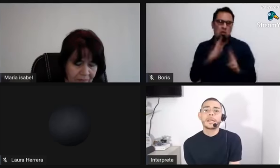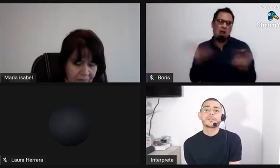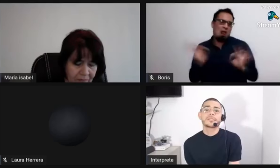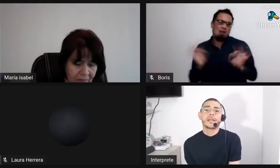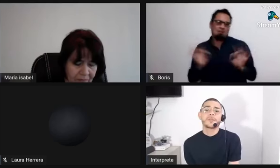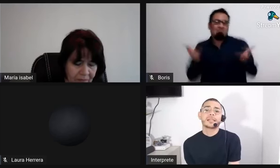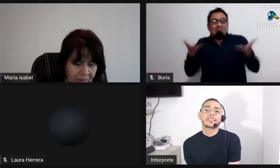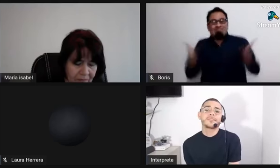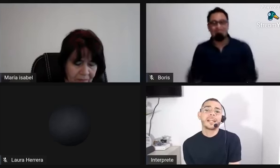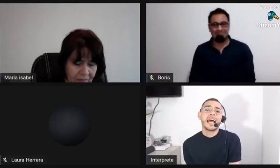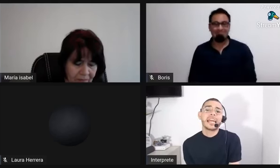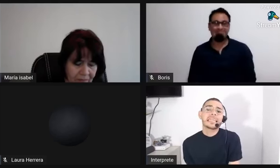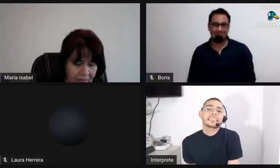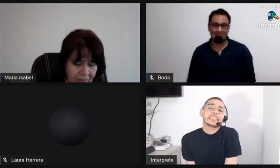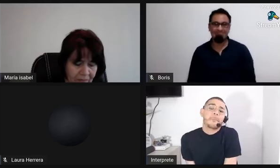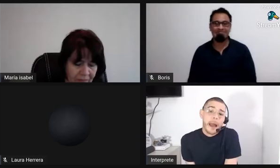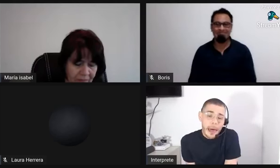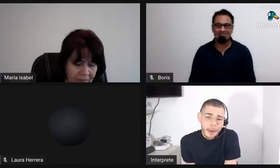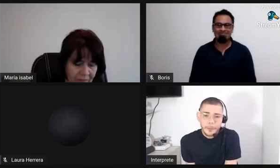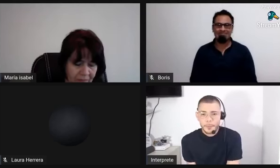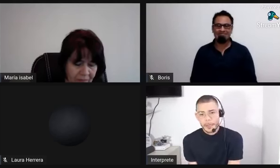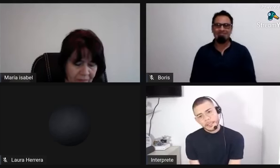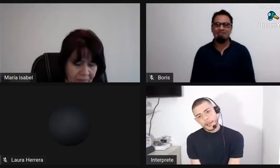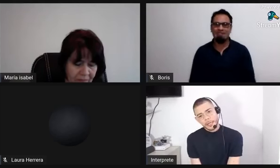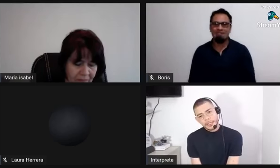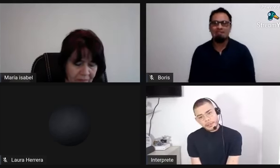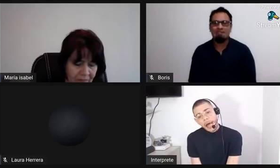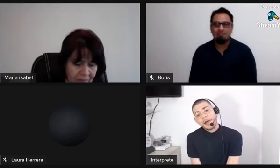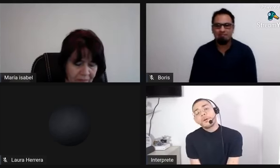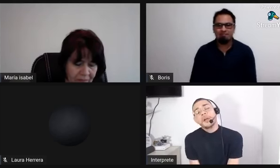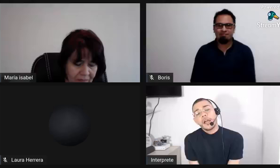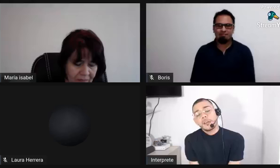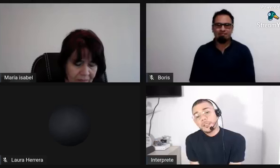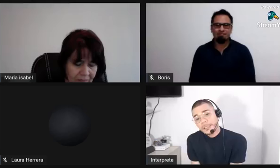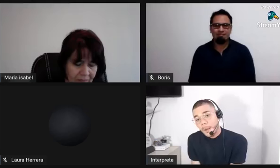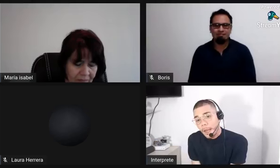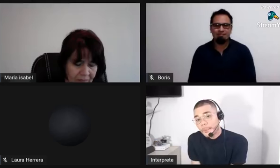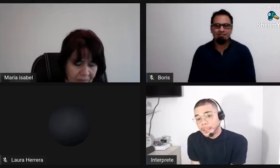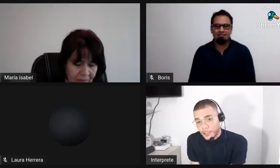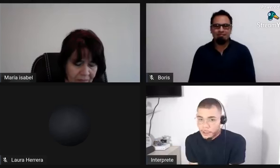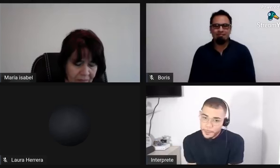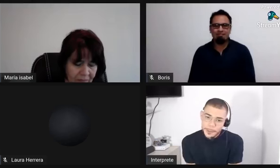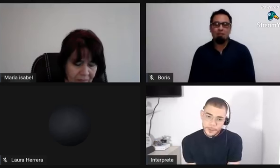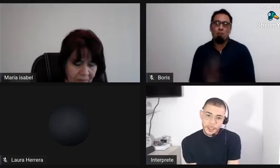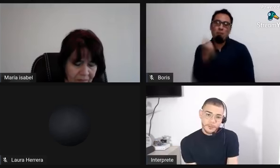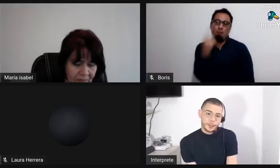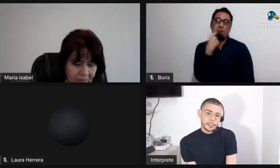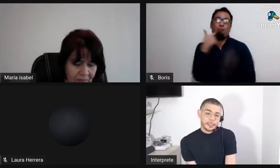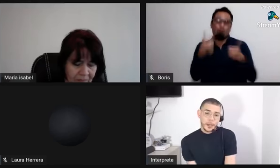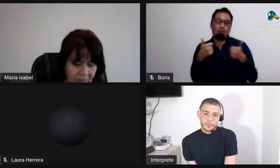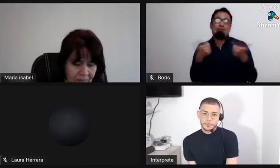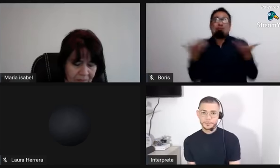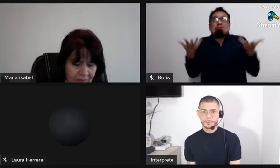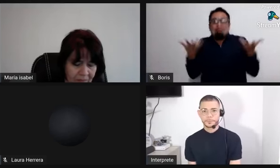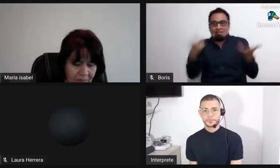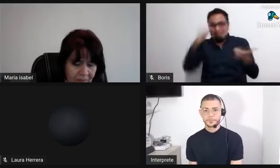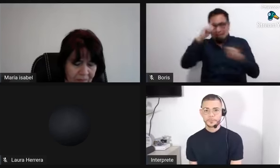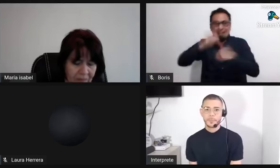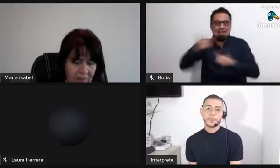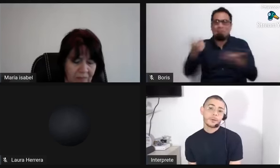sí hay unas cifras estimadas por parte del Estado en donde se habla de millones de personas que fallecieron. Pero pues